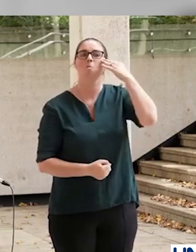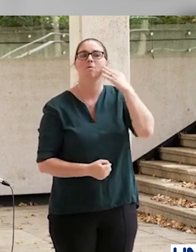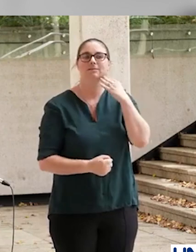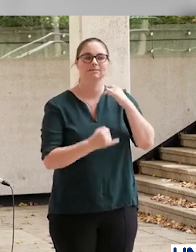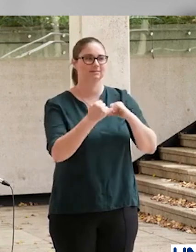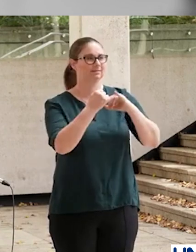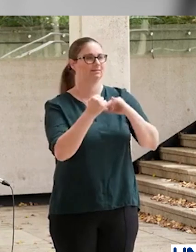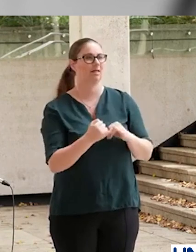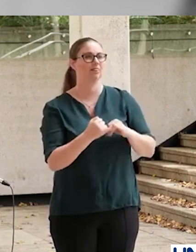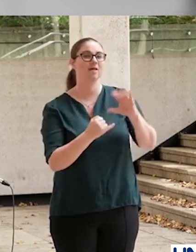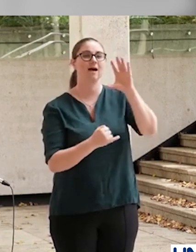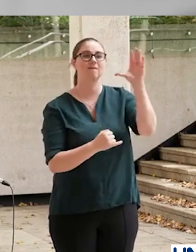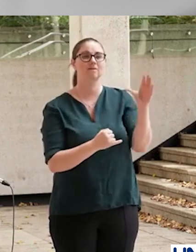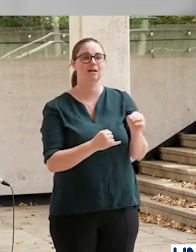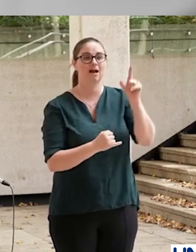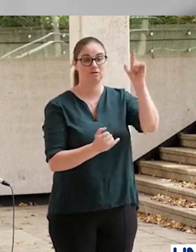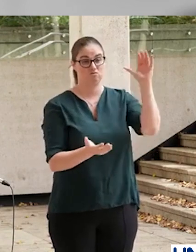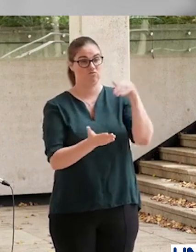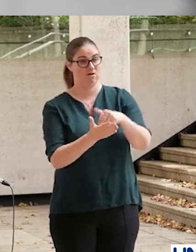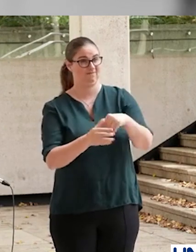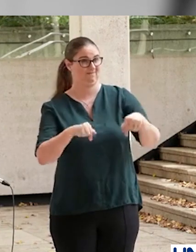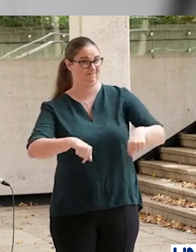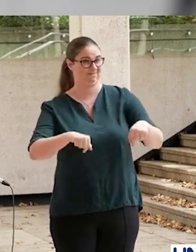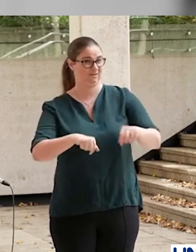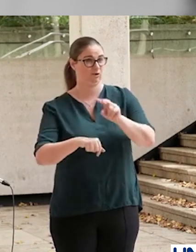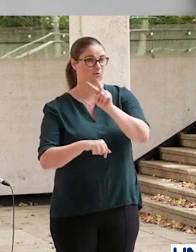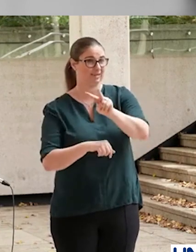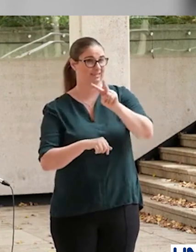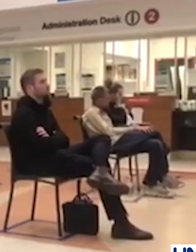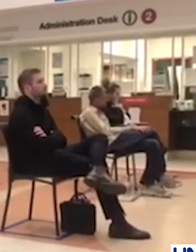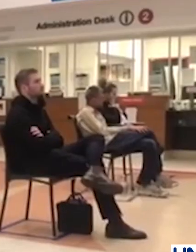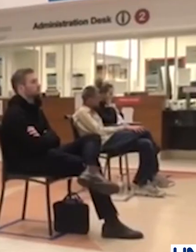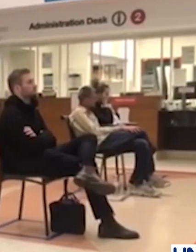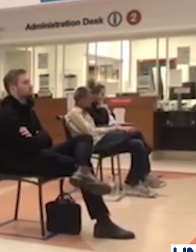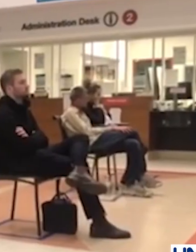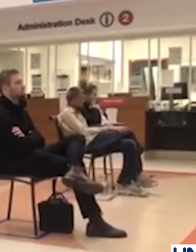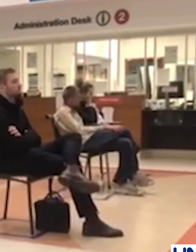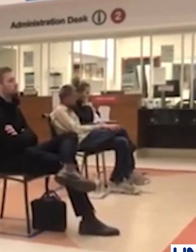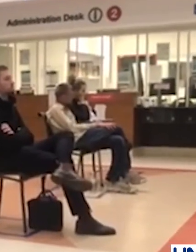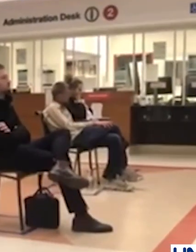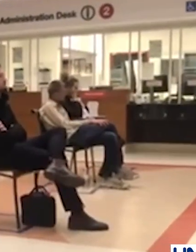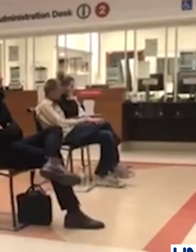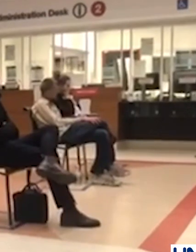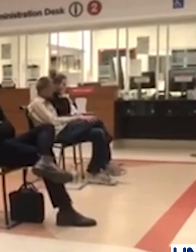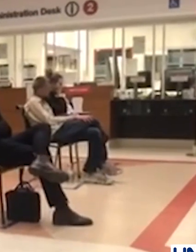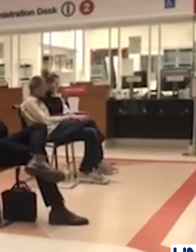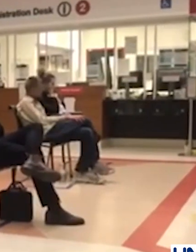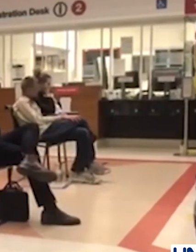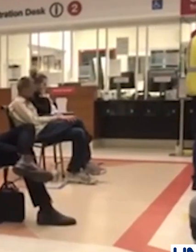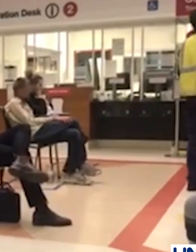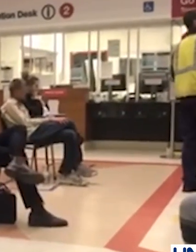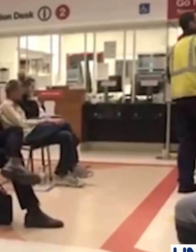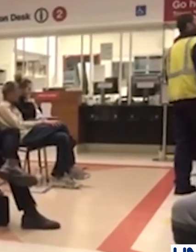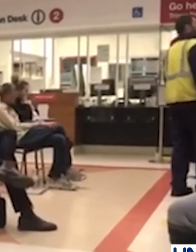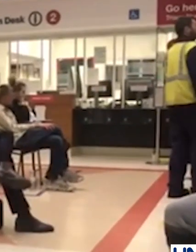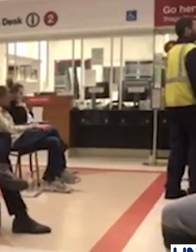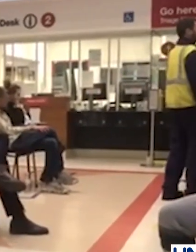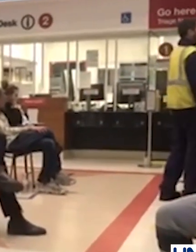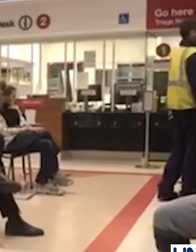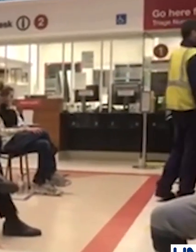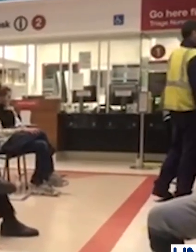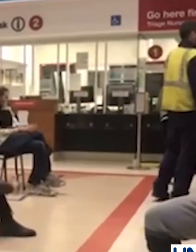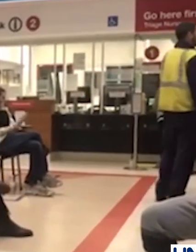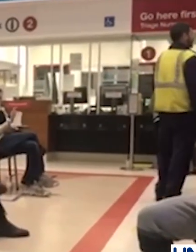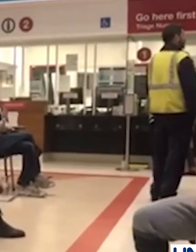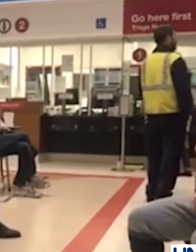pagkakataon na nakakita ng African strain ng coronavirus sa bansa. Kasalukuyang nasa hotel quarantine facility ang nasabing Australian